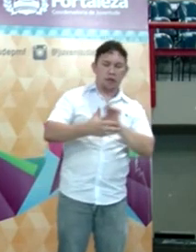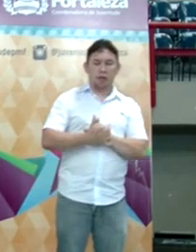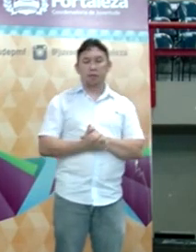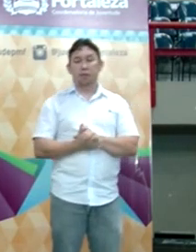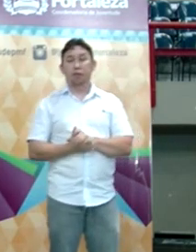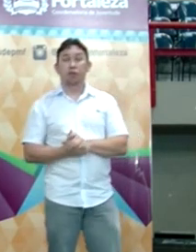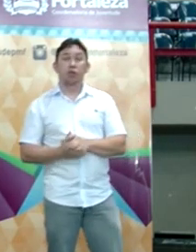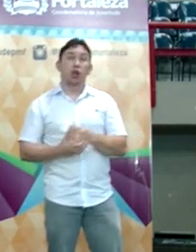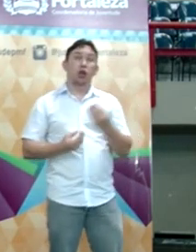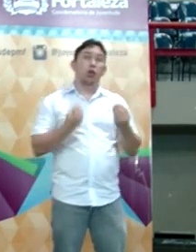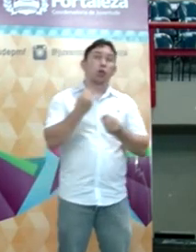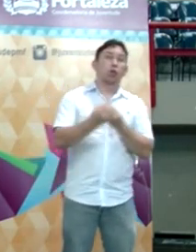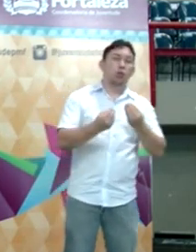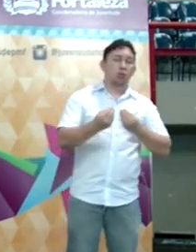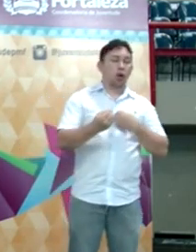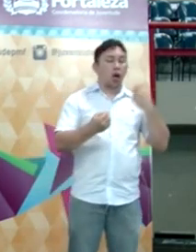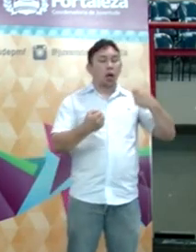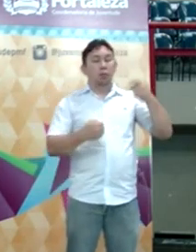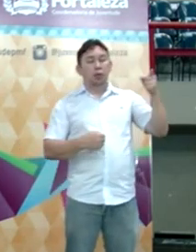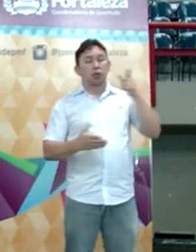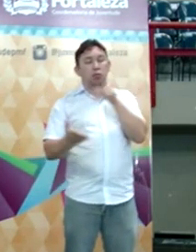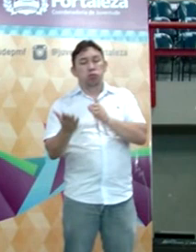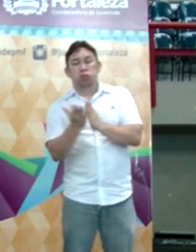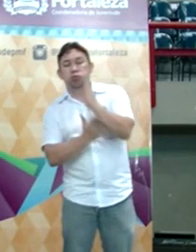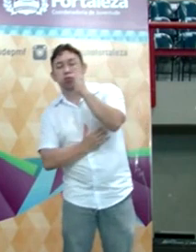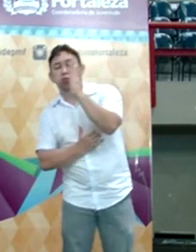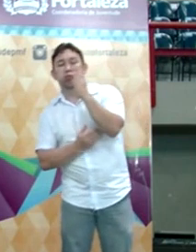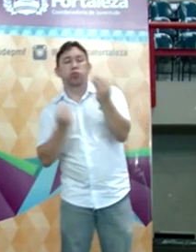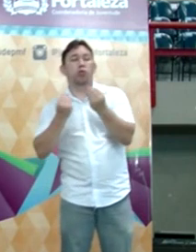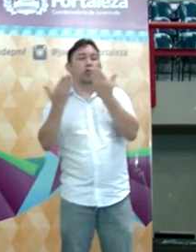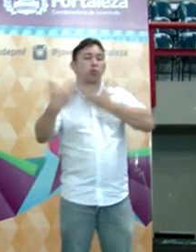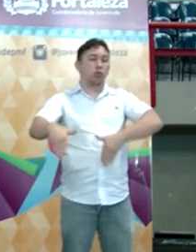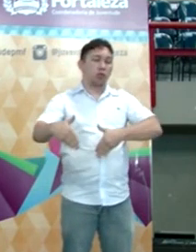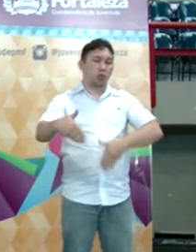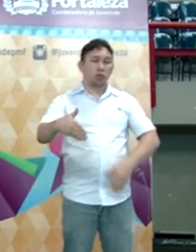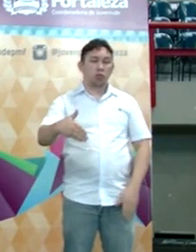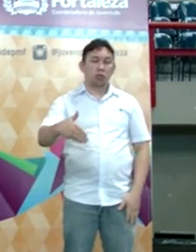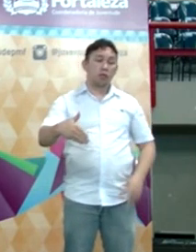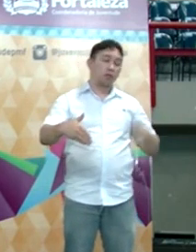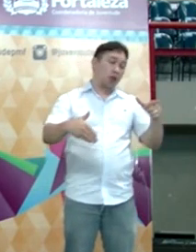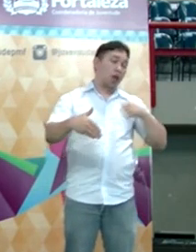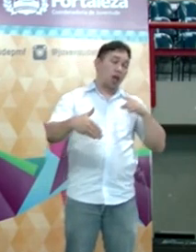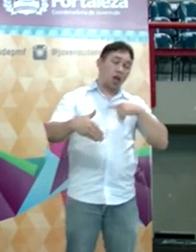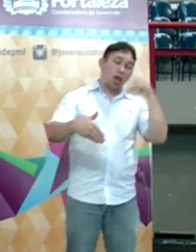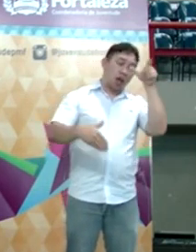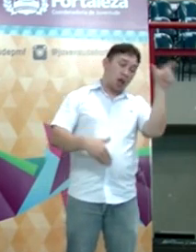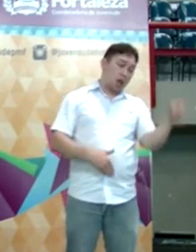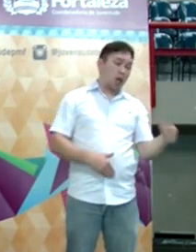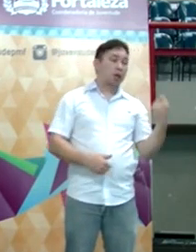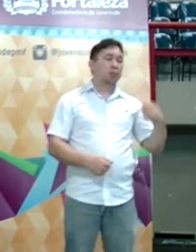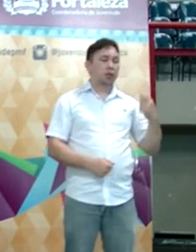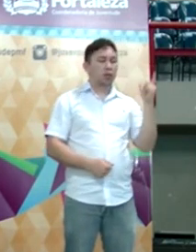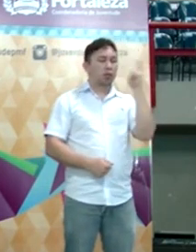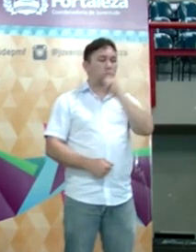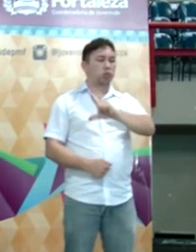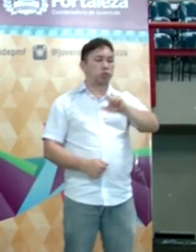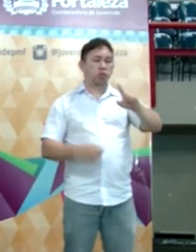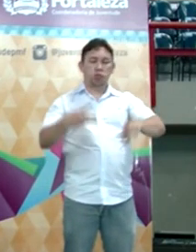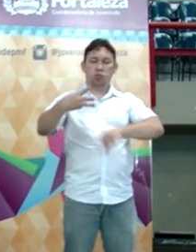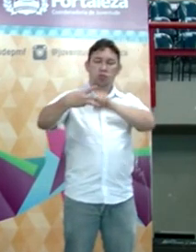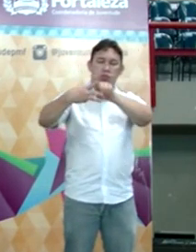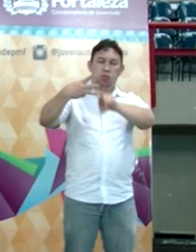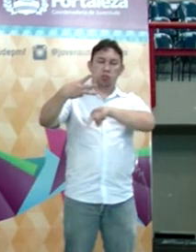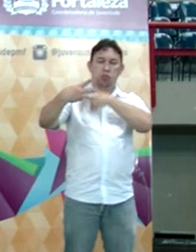certo? O que é que precisa para que ele consiga entrar no concurso? A questão está dizendo que ele precisa ter sucesso